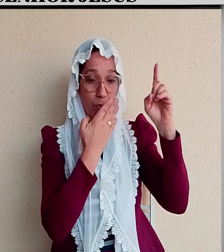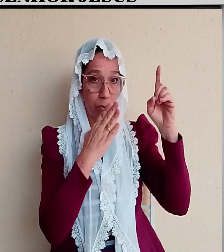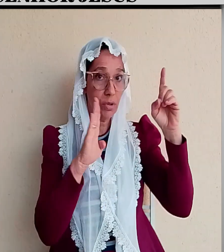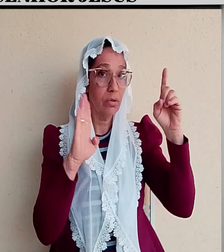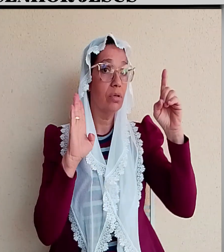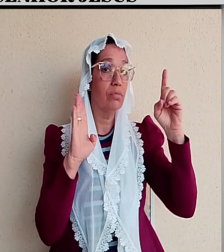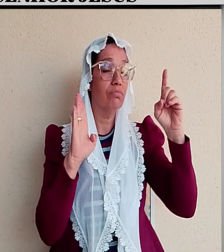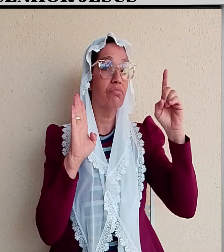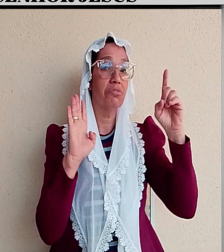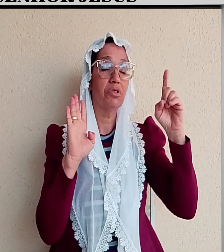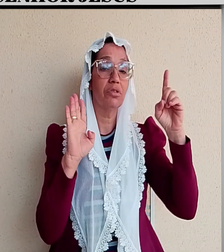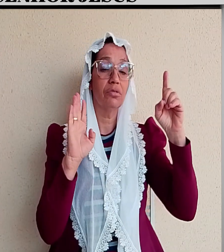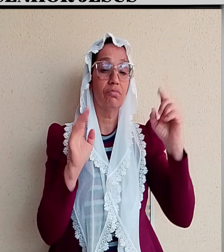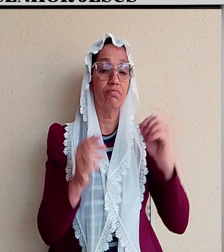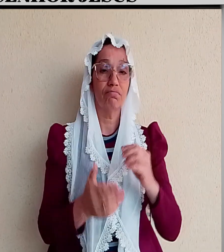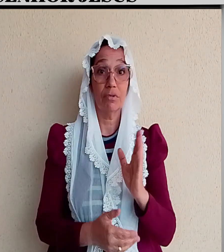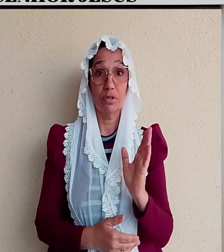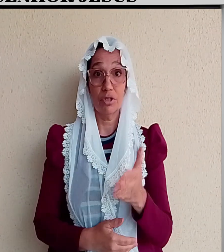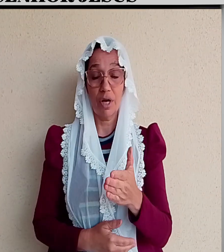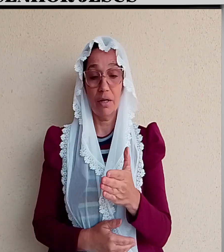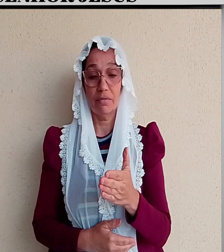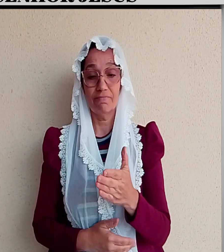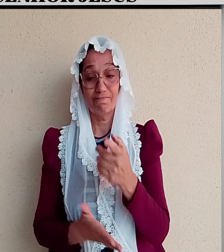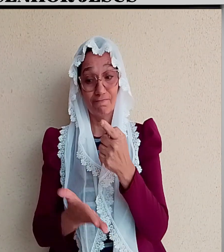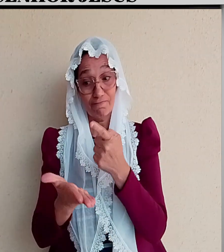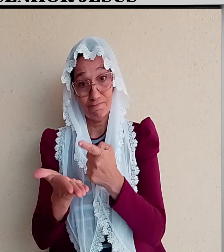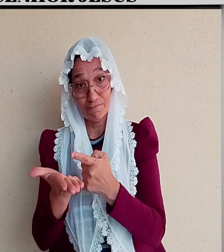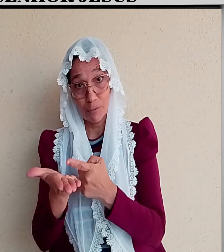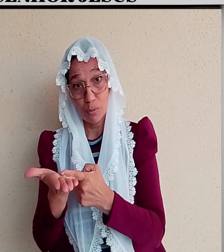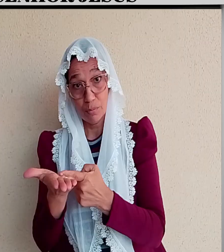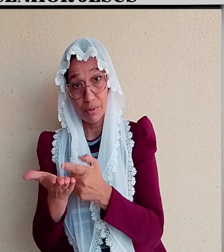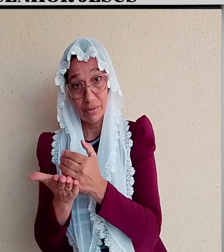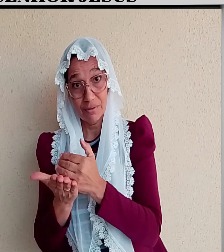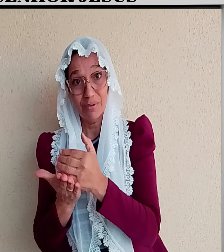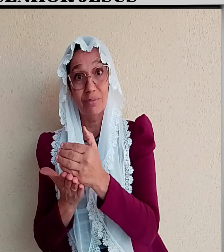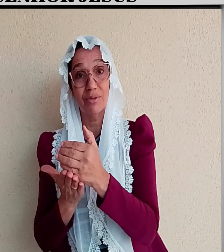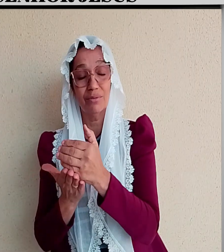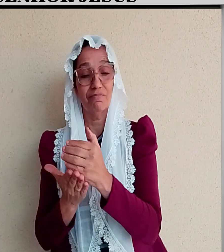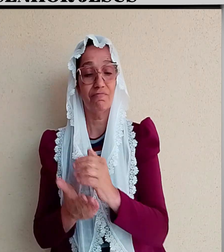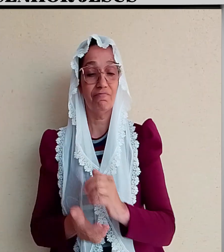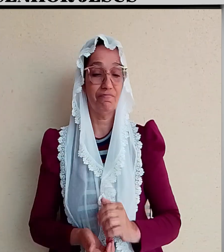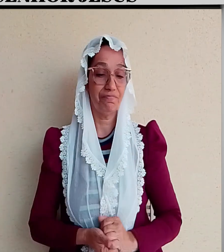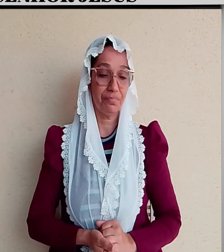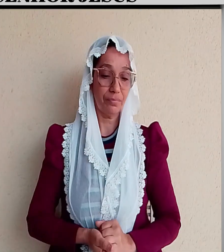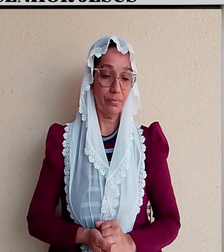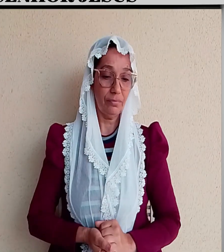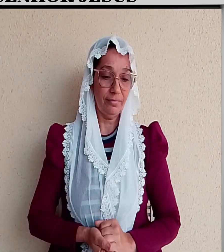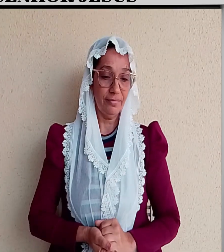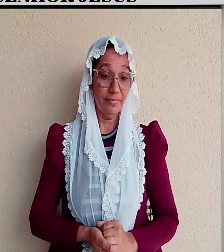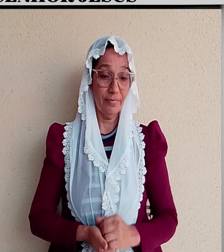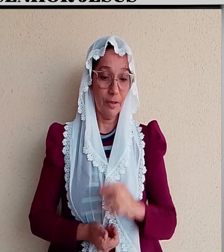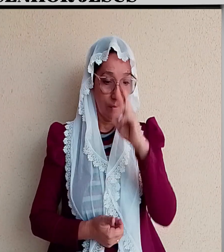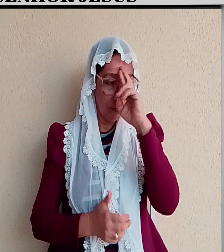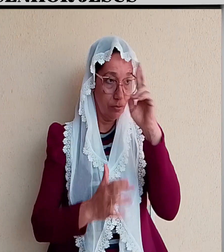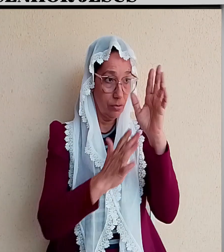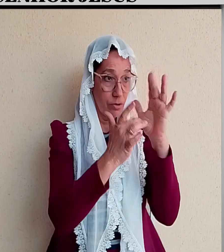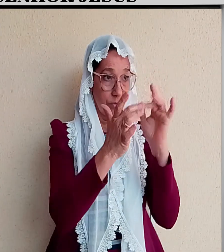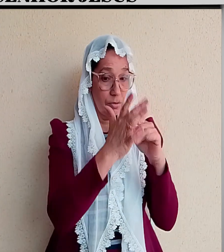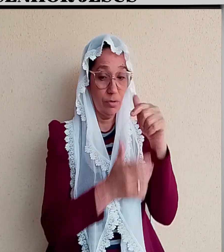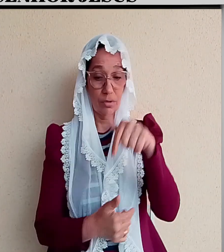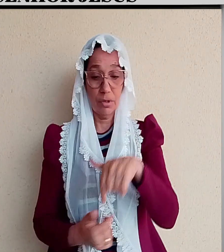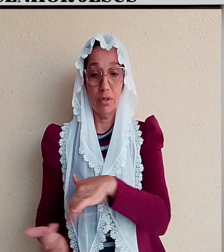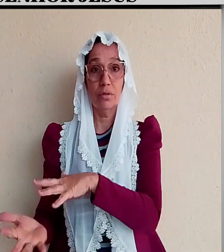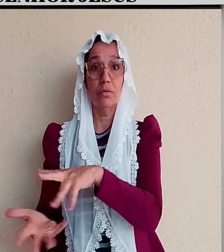aqui escolher os seus discípulos. Glória a Deus nas alturas. O Senhor escolheu os seus discípulos.